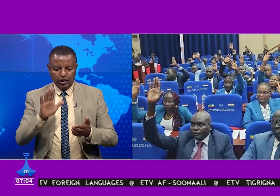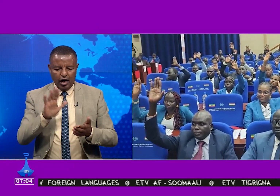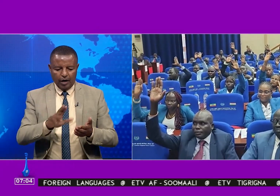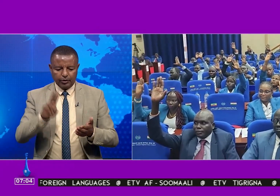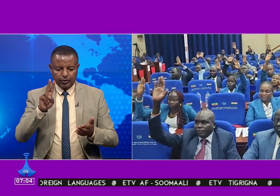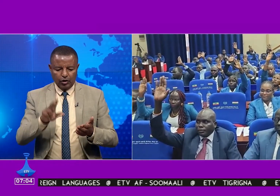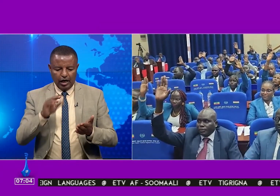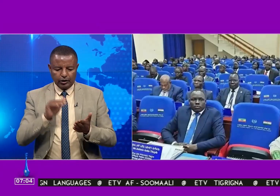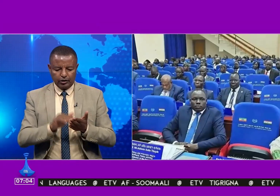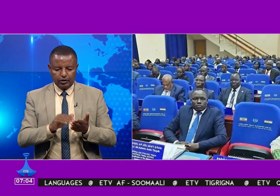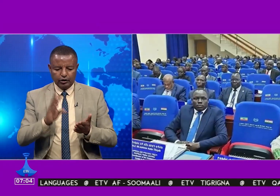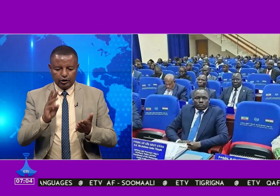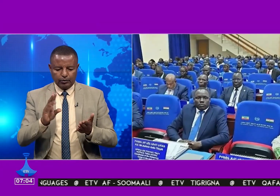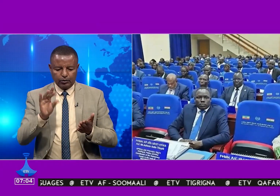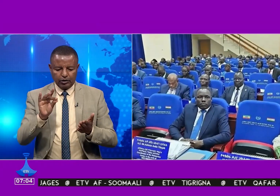ሚሊዮን